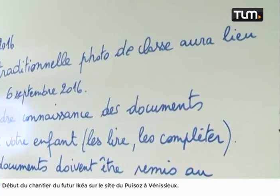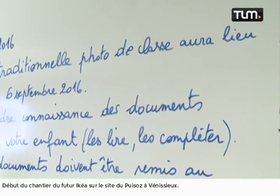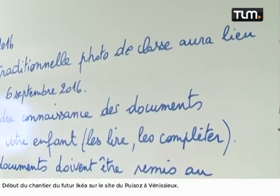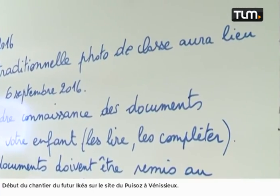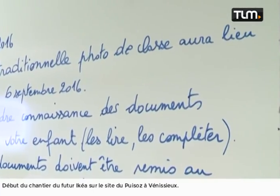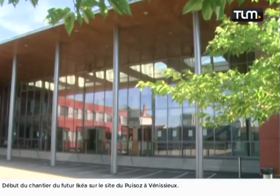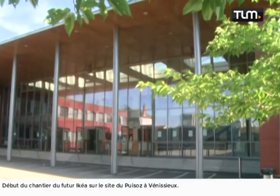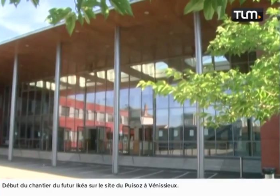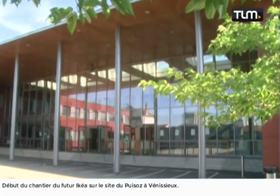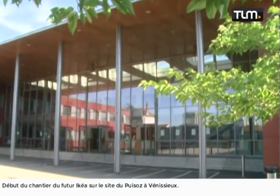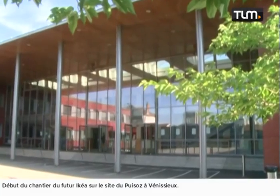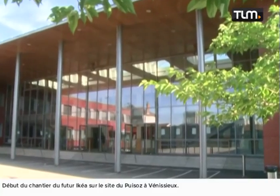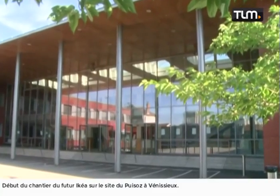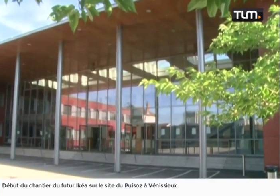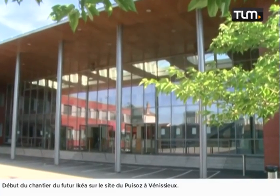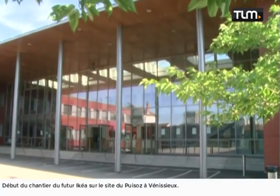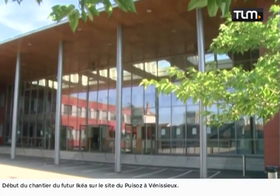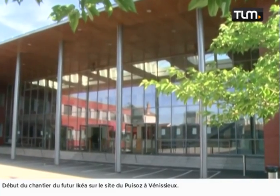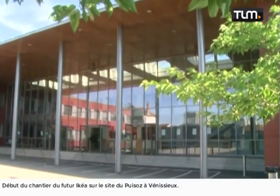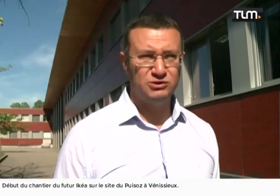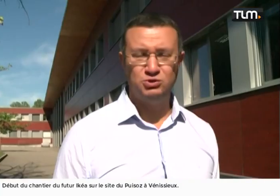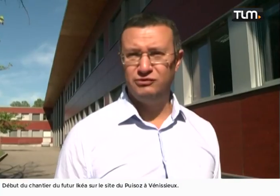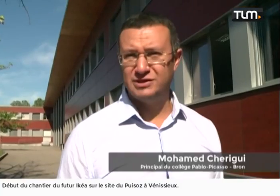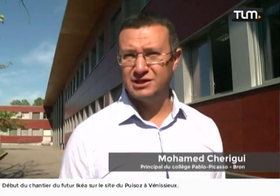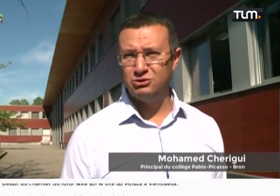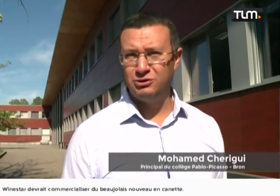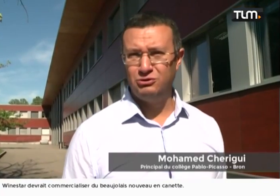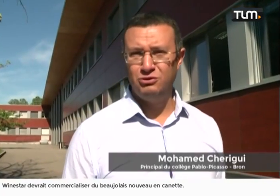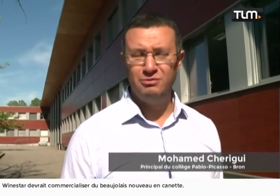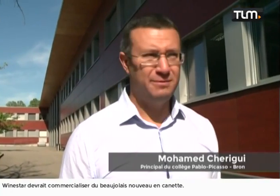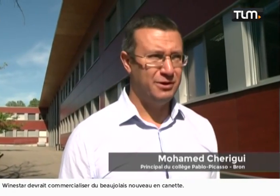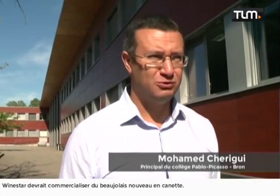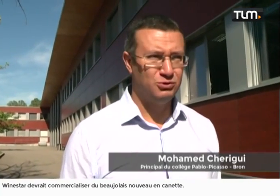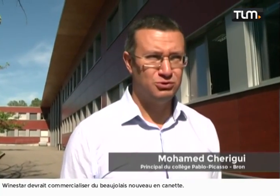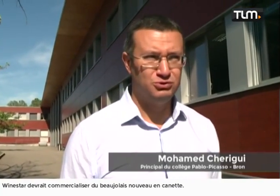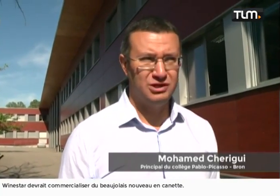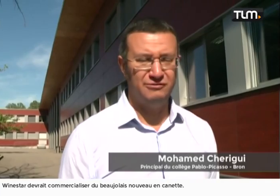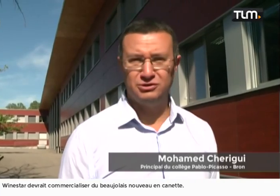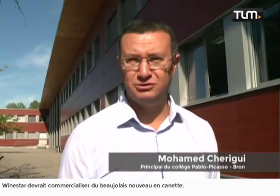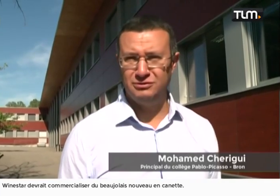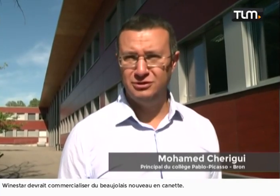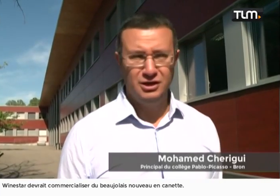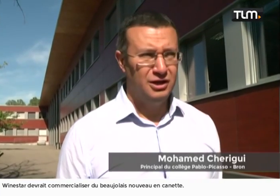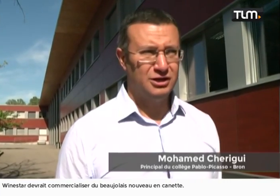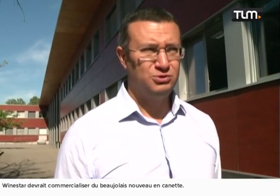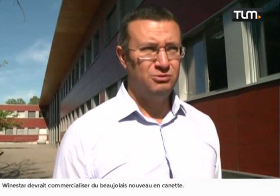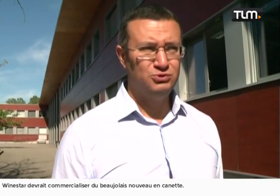dispositif mis en place depuis 2011. Ce sont des élèves qui suivent exactement le même parcours que nos élèves entendants. Actuellement nous